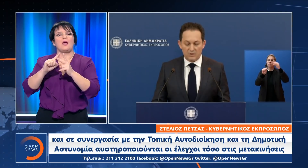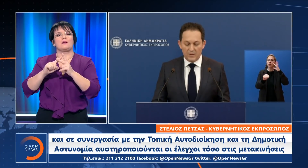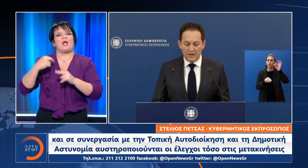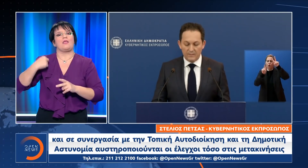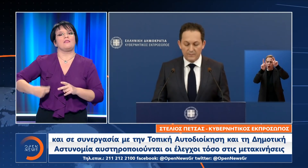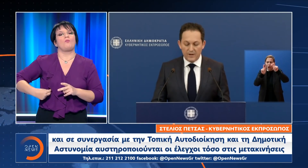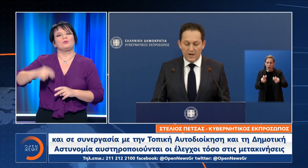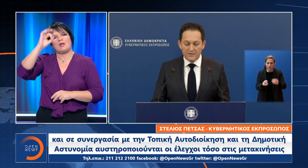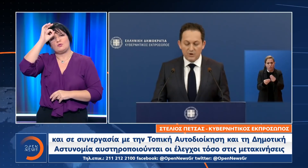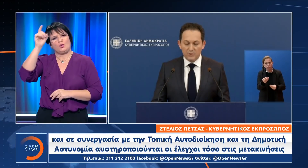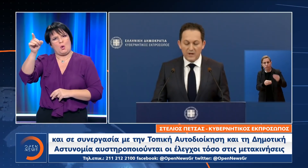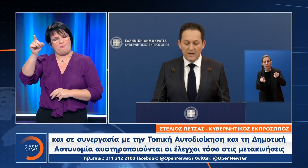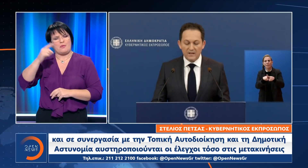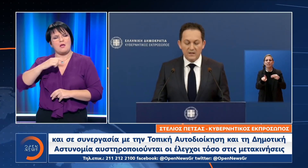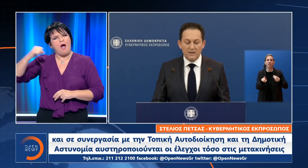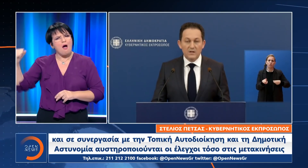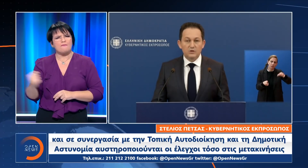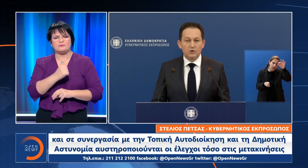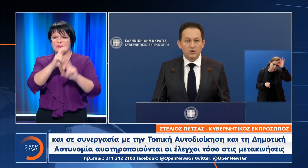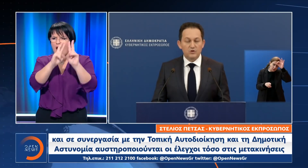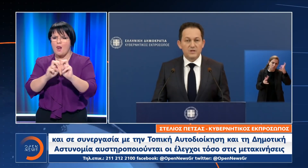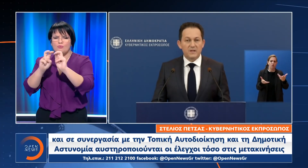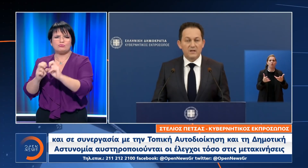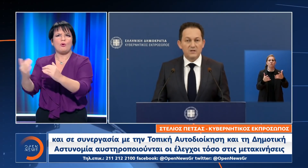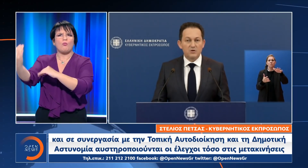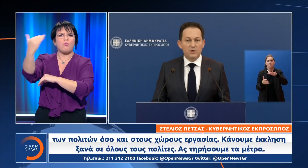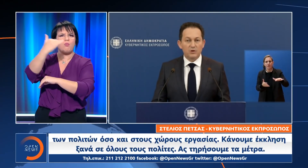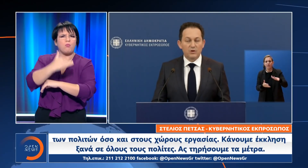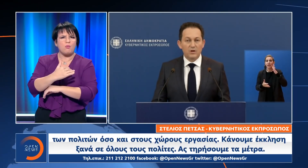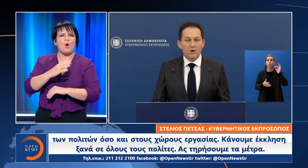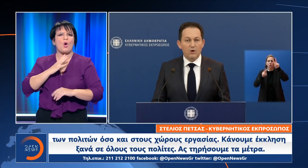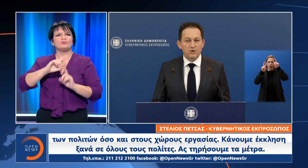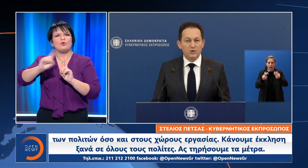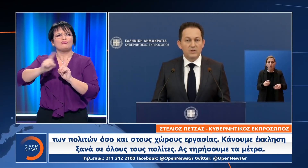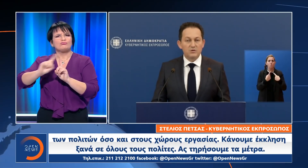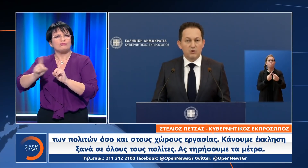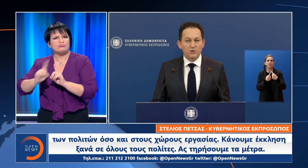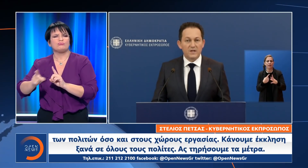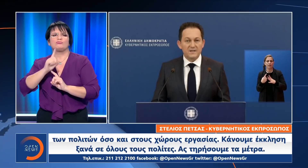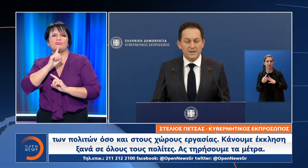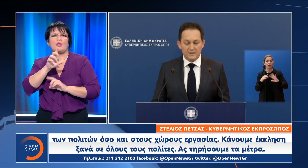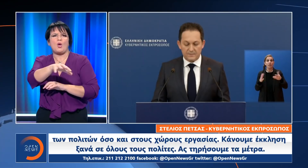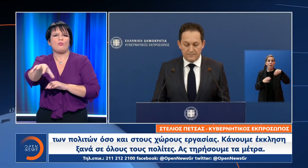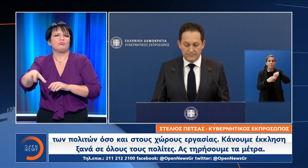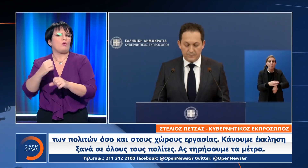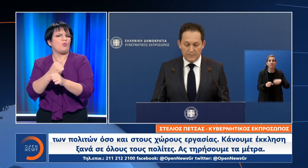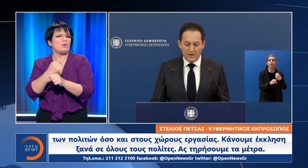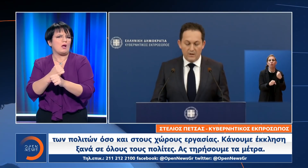δημοτική αστυνομία, αυστηροποιούνται οι έλεγχοι τόσο στις μετακινήσεις των πολιτών, όσο και στους χώρους